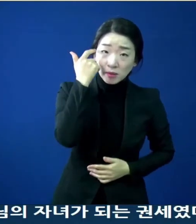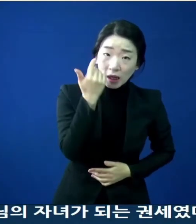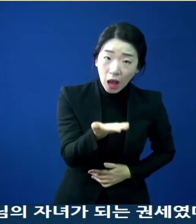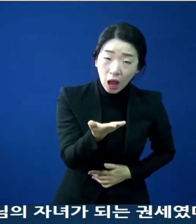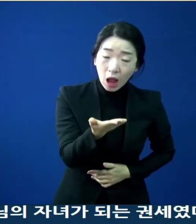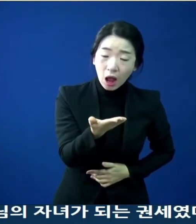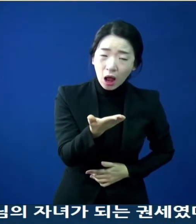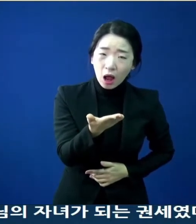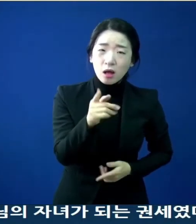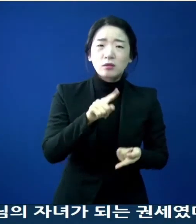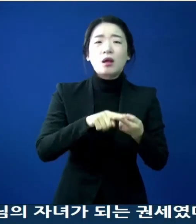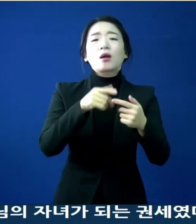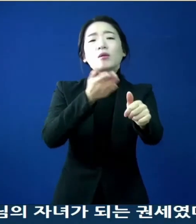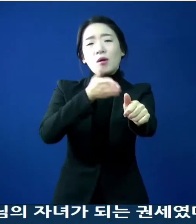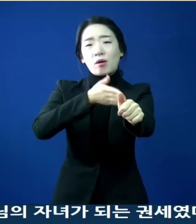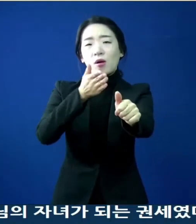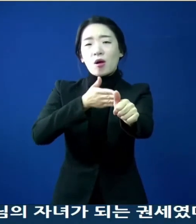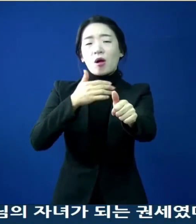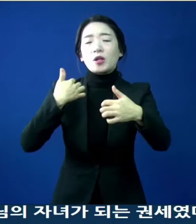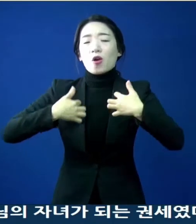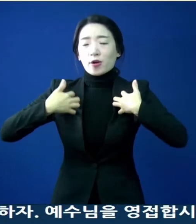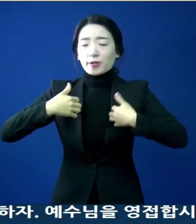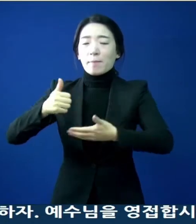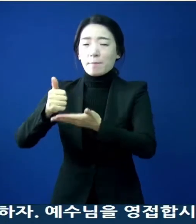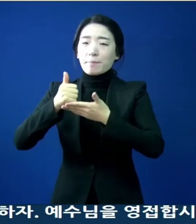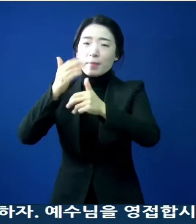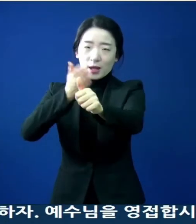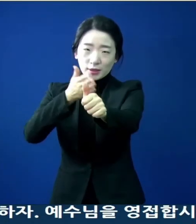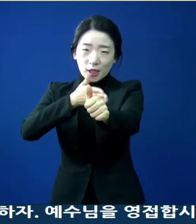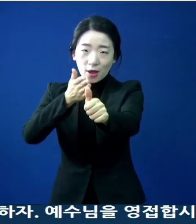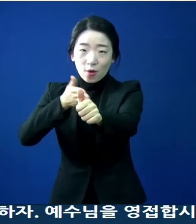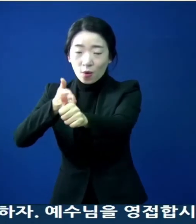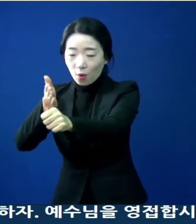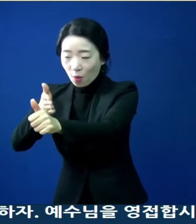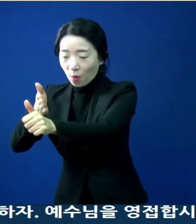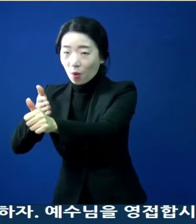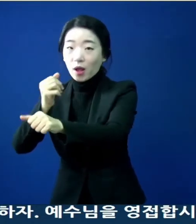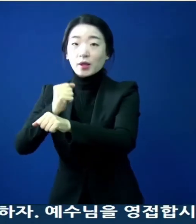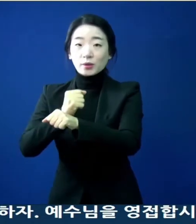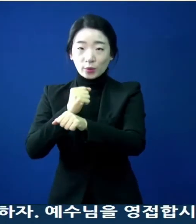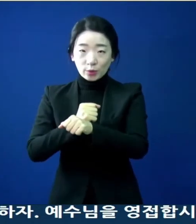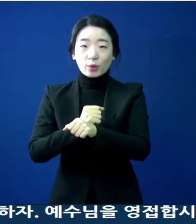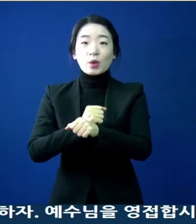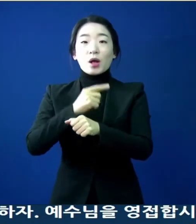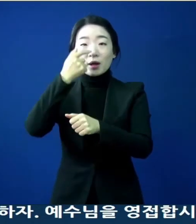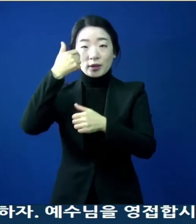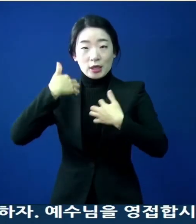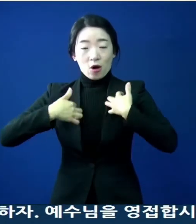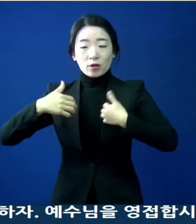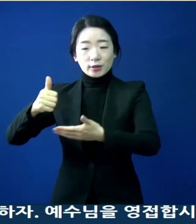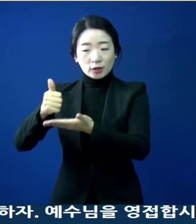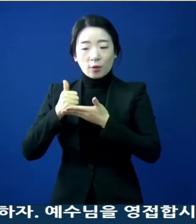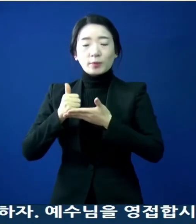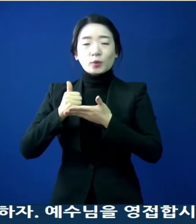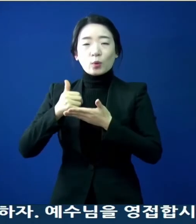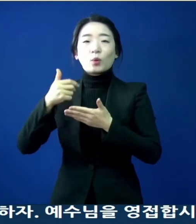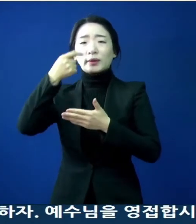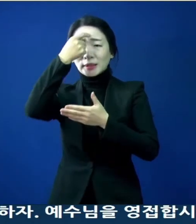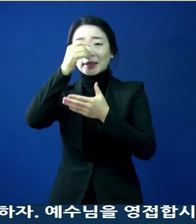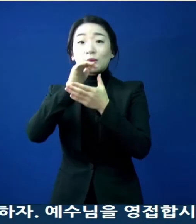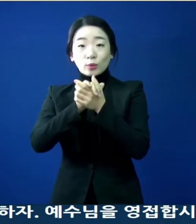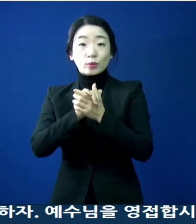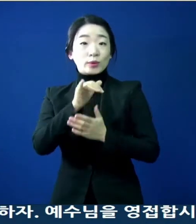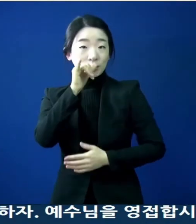이런 권유도 있었습니다. 영접 기도가 주변에서 들릴 때가 있었고요, 영접 기도를 통해서 영접하는